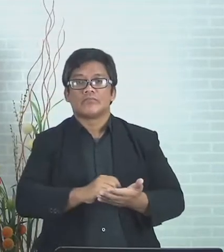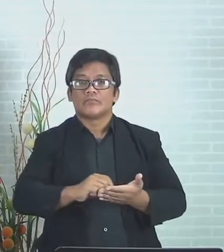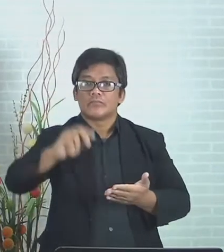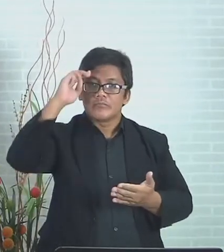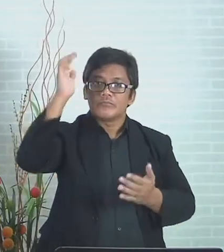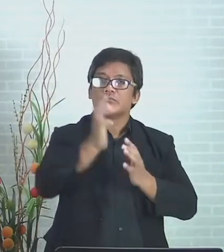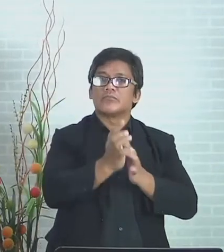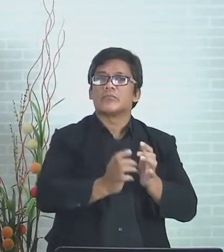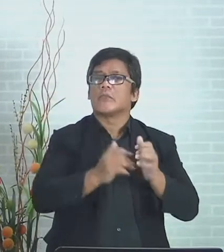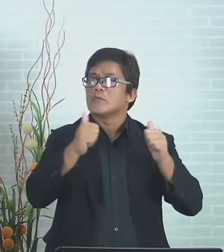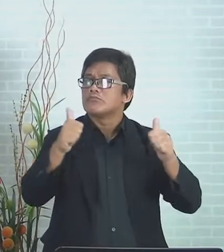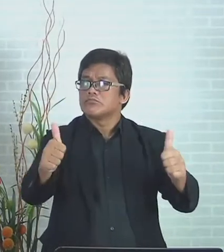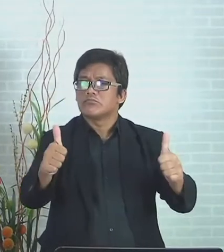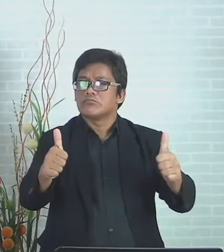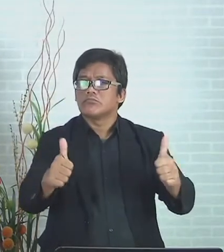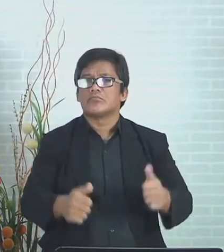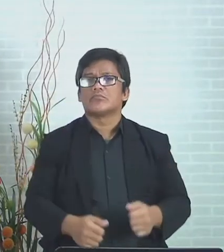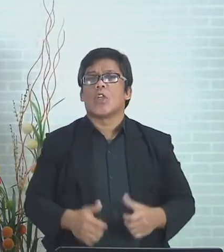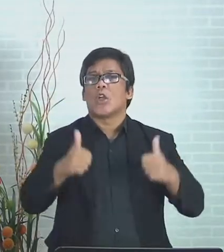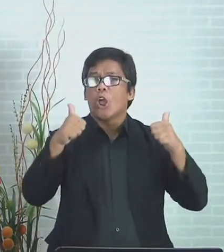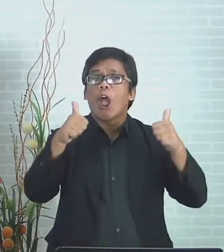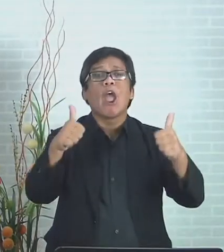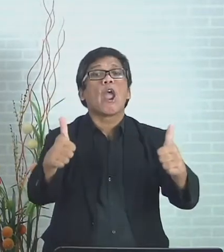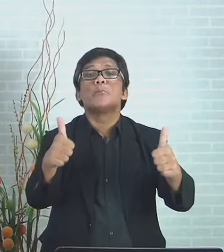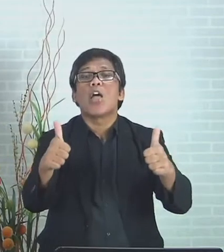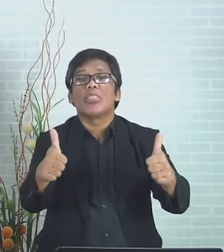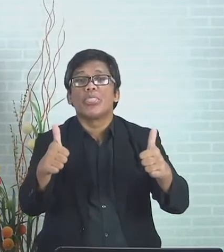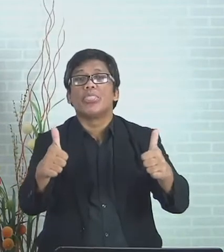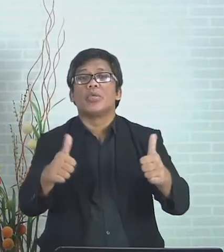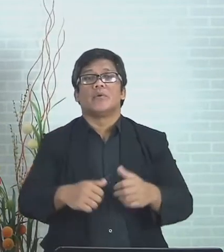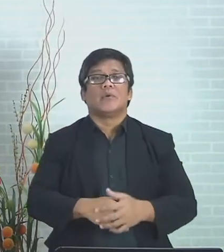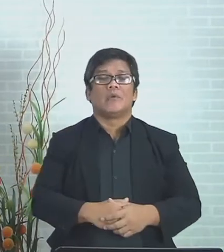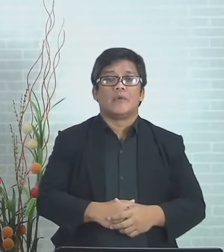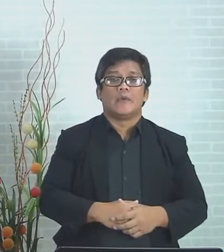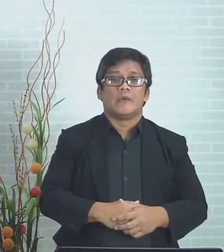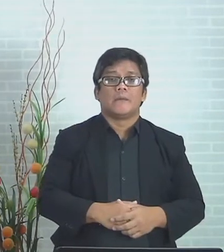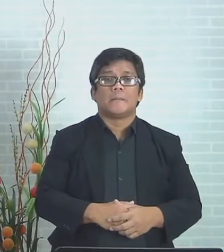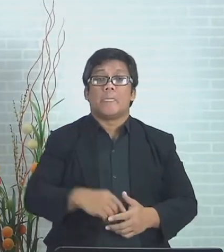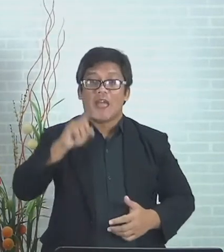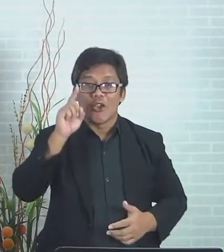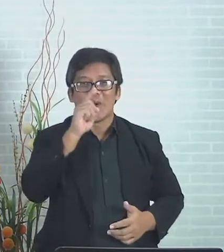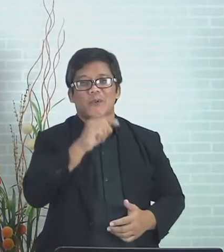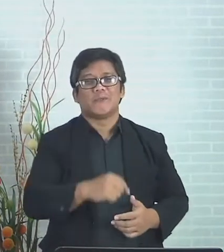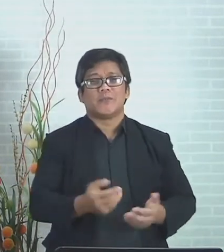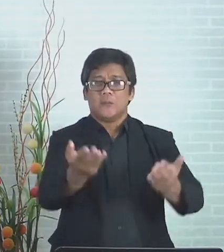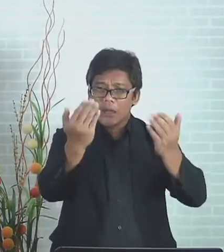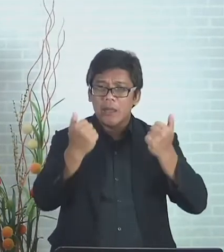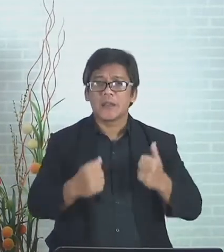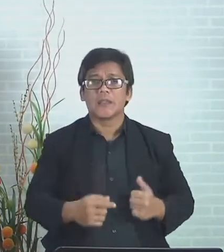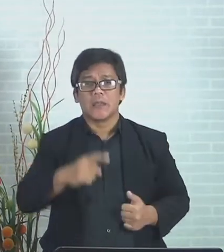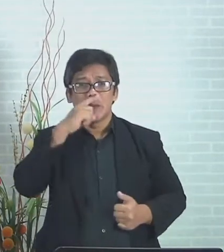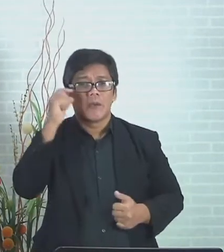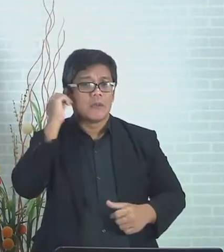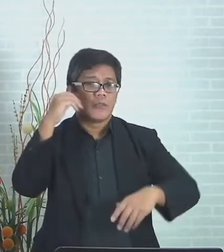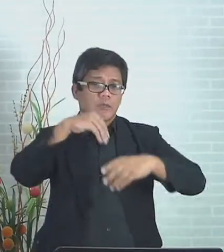apa kita katakan lagi yang terhebat dan sebagai ya Nah Oleh sebab itu Mari kita Bapak Ipin